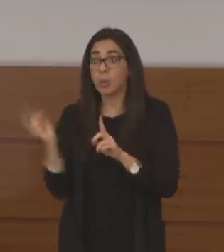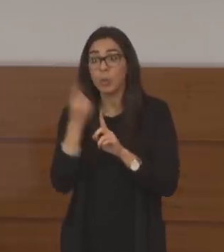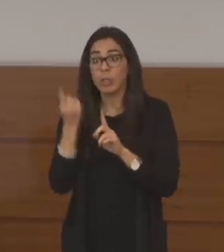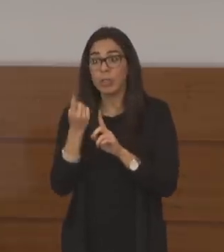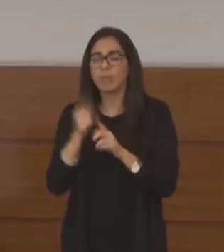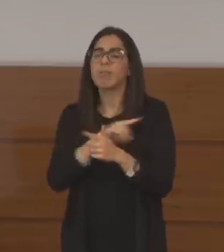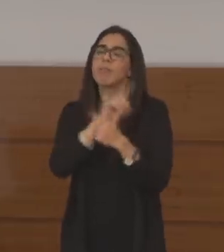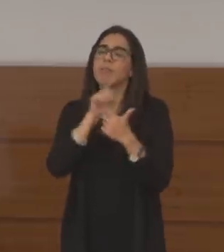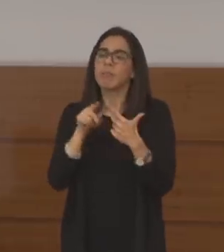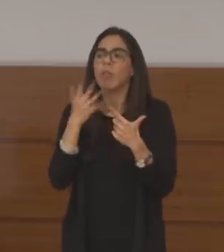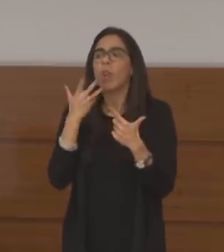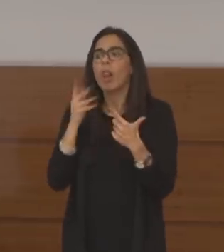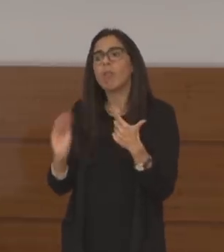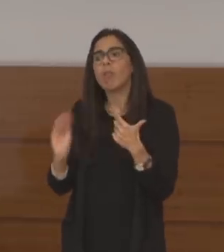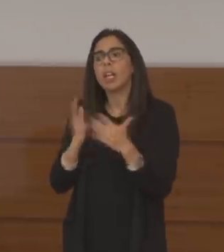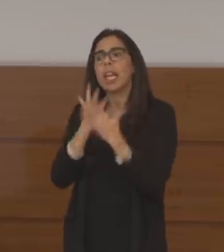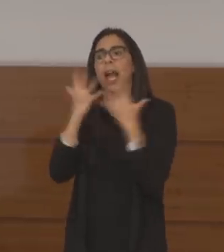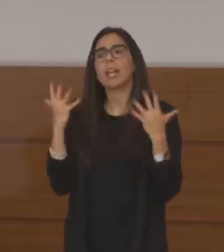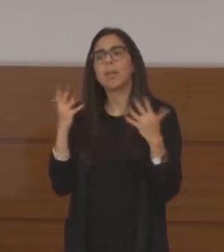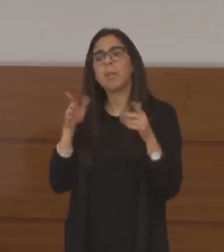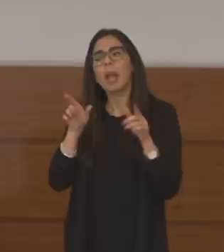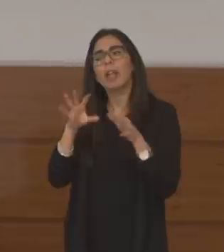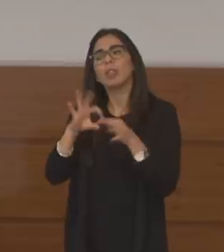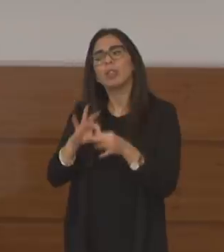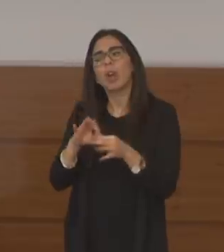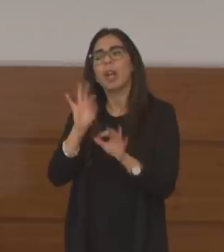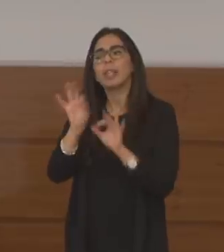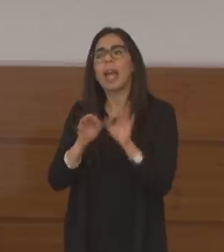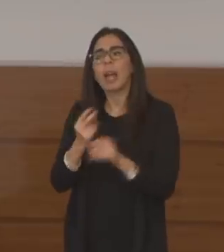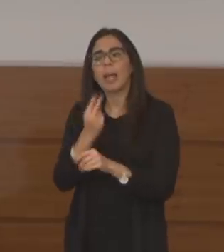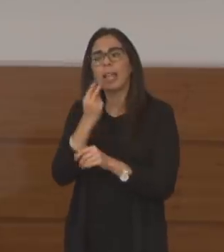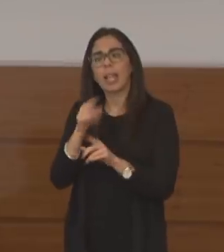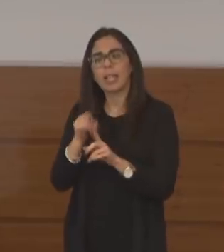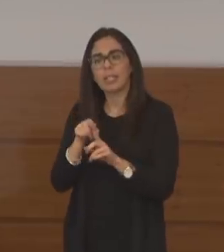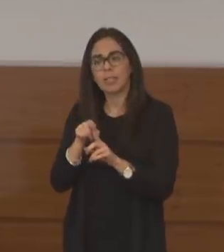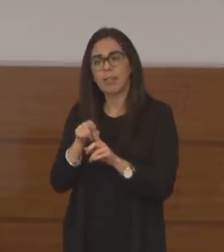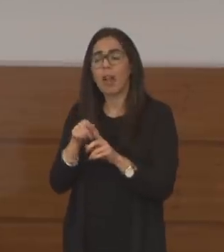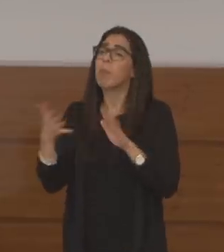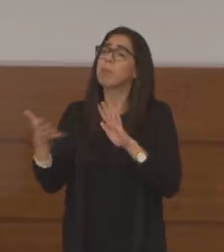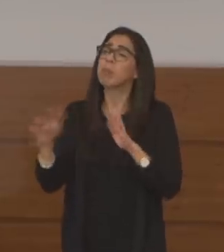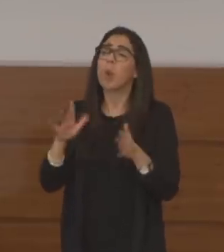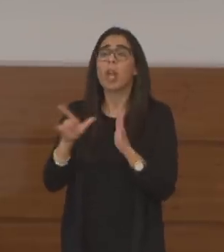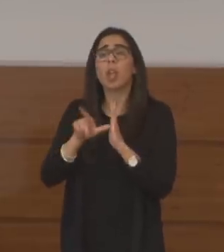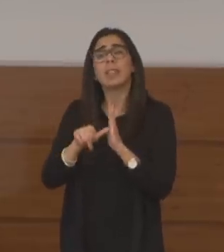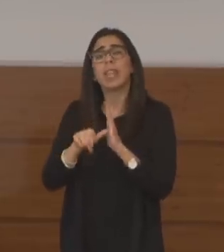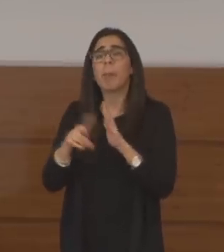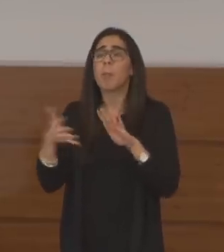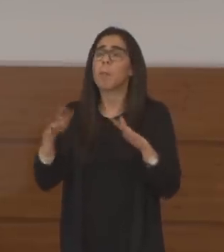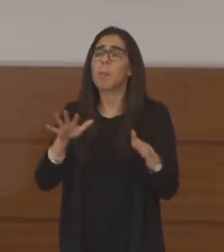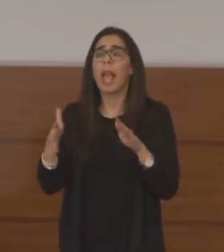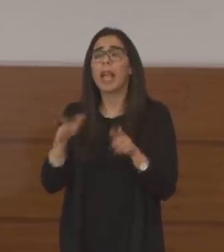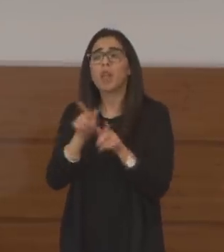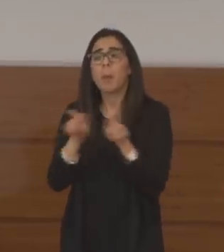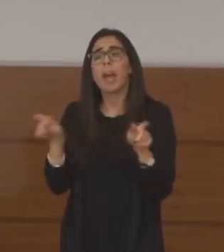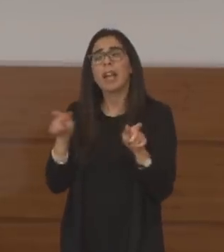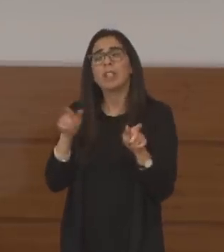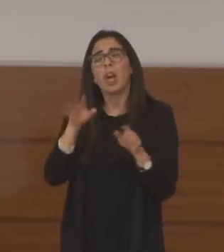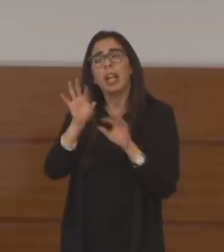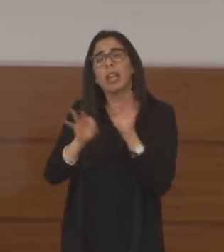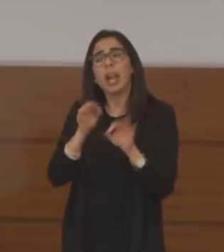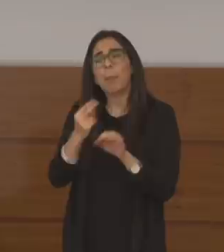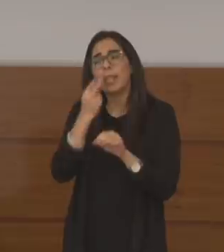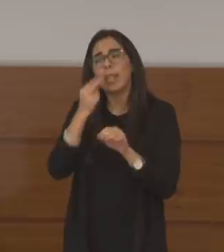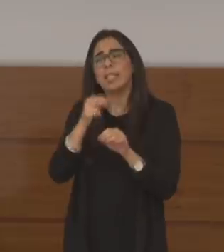intensiva quanto tempo restano in media in terapia intensiva abbiamo visto ieri è uscito il paziente uno della rianimazione